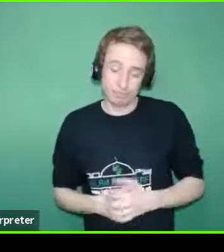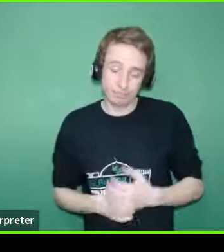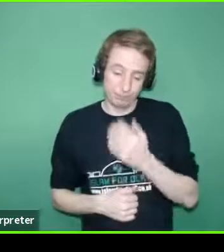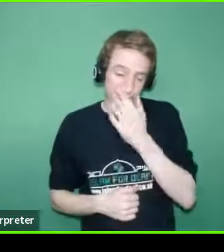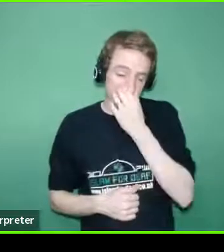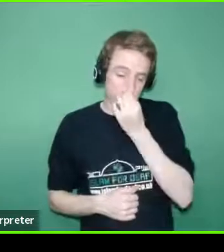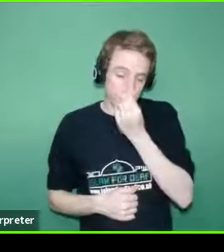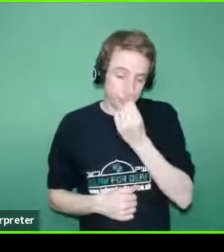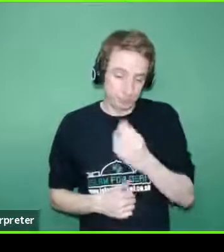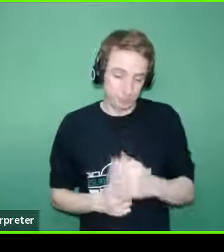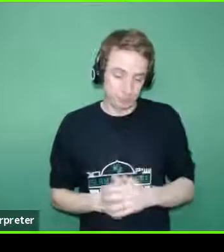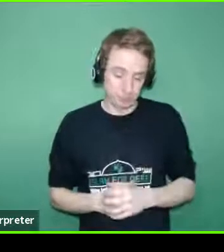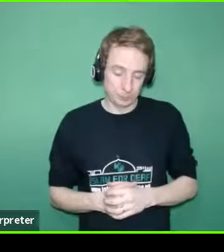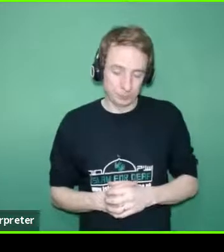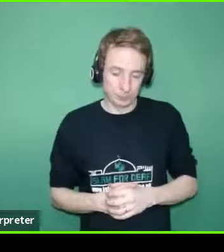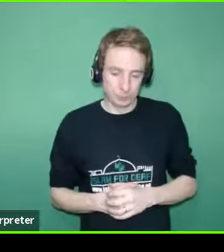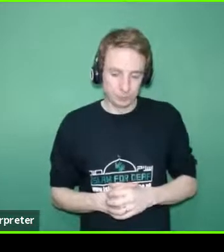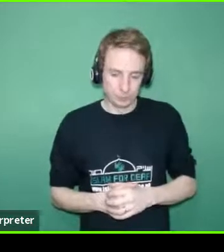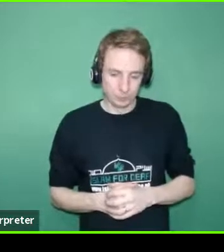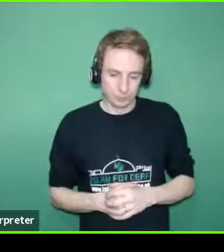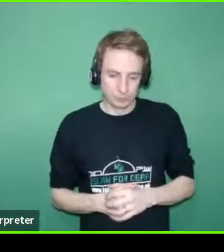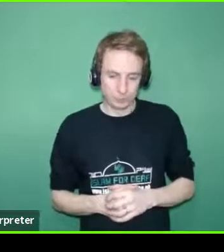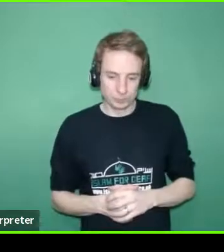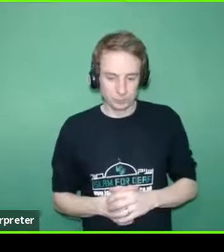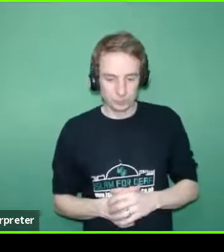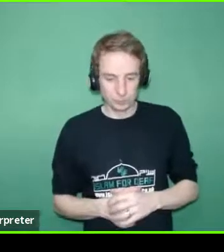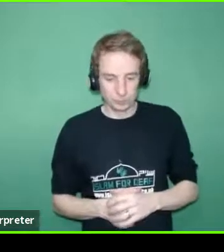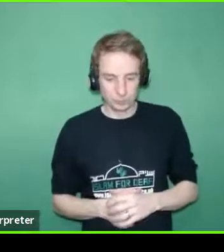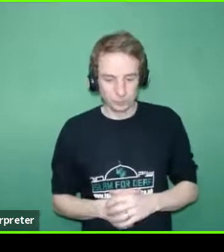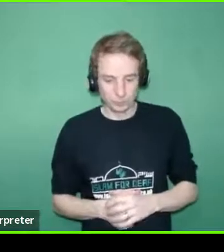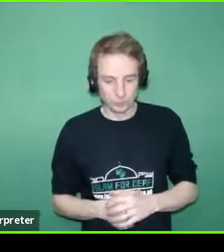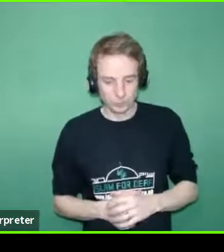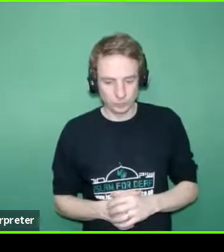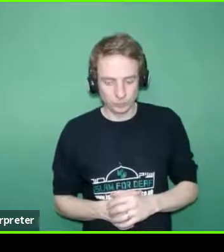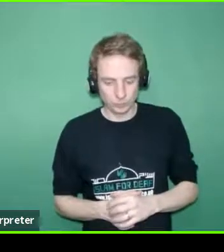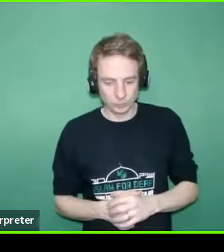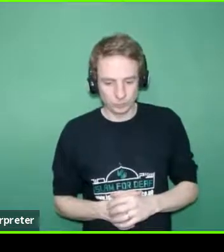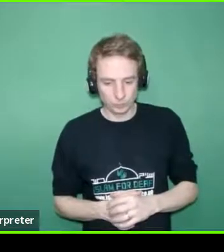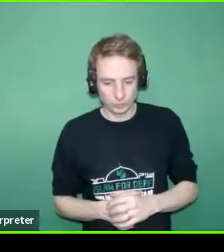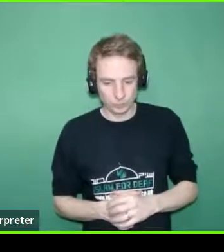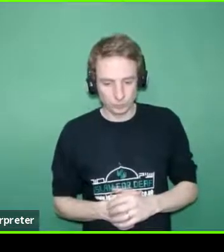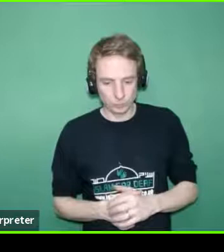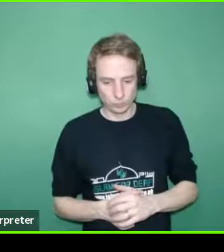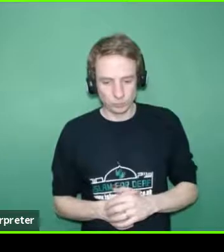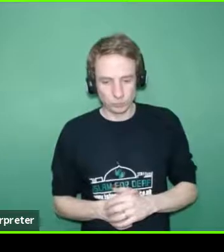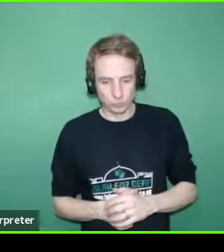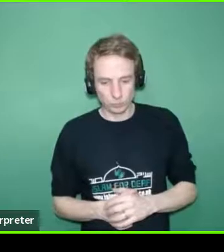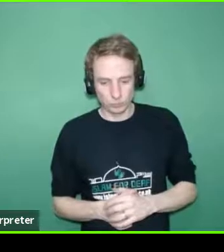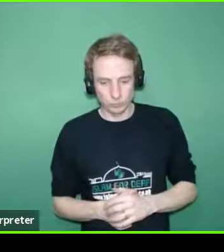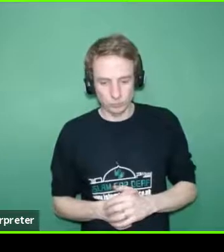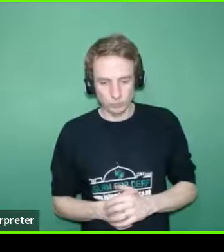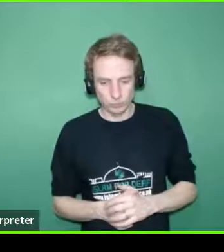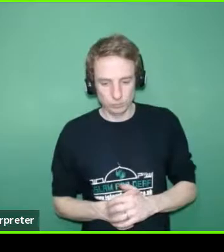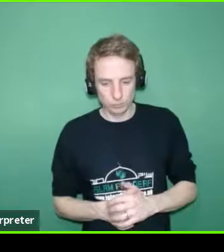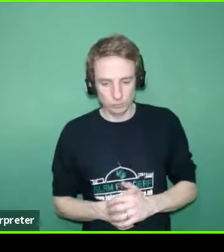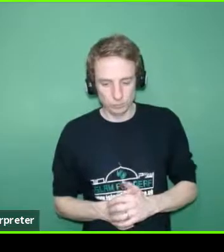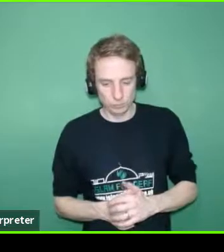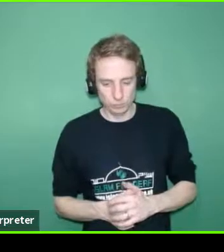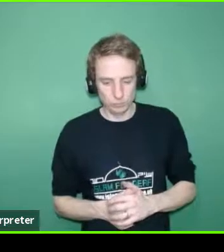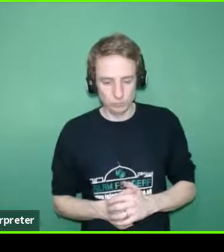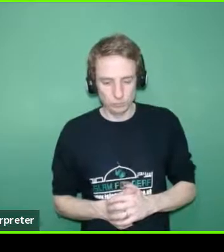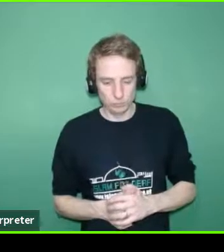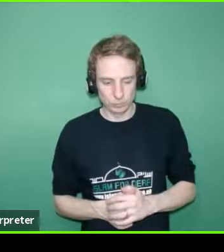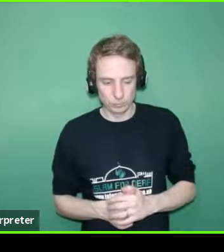وعلى المسلم أن يتحرى السنة من طرقها الصحيحة ويتمسك بها لينجو